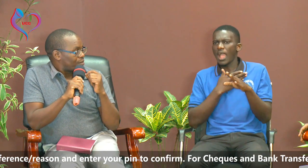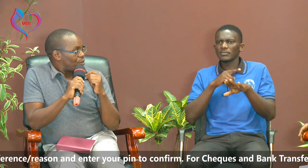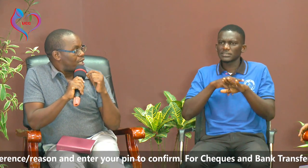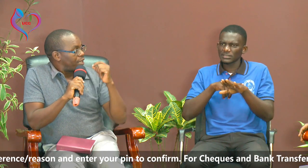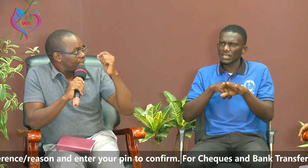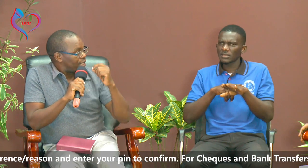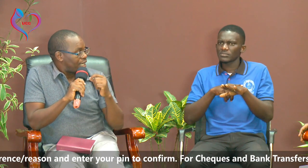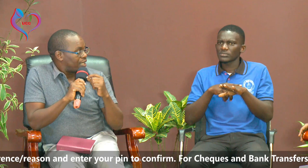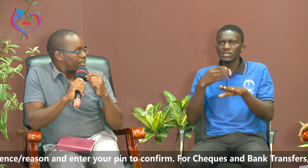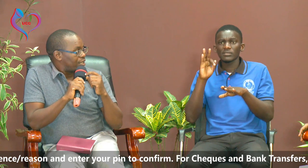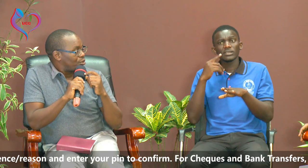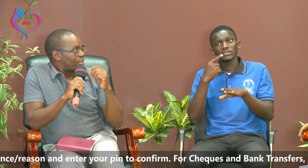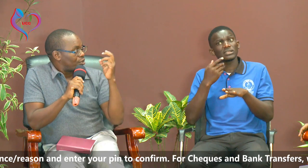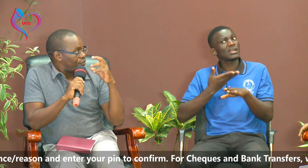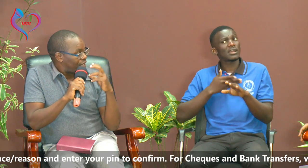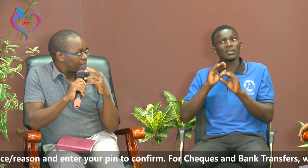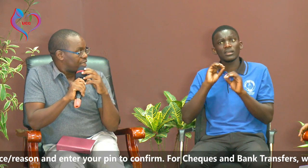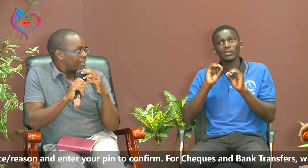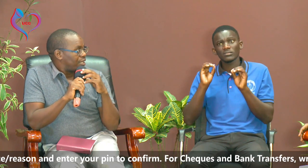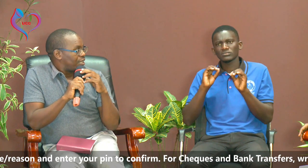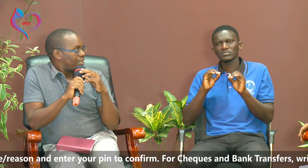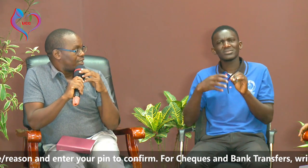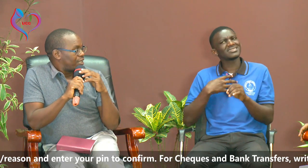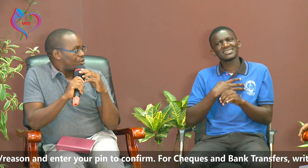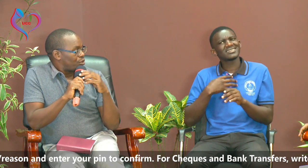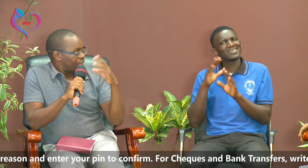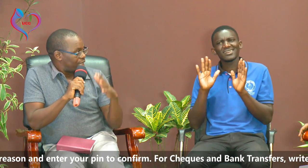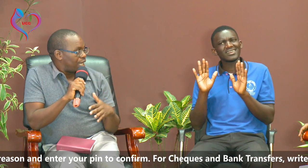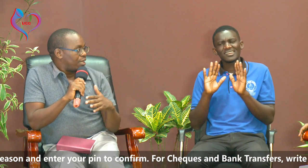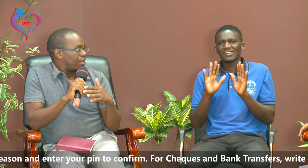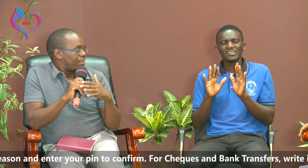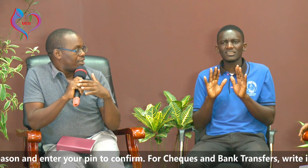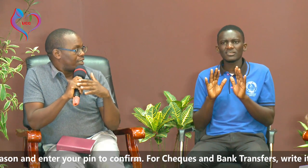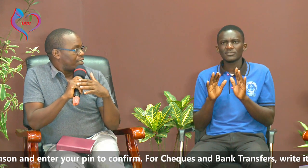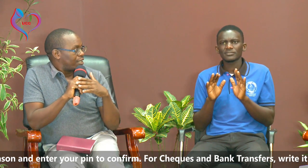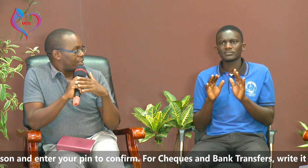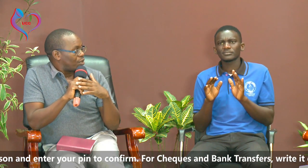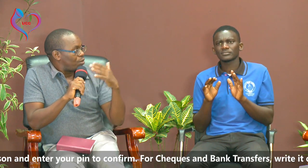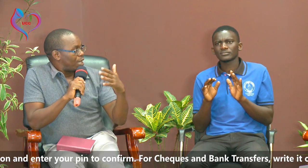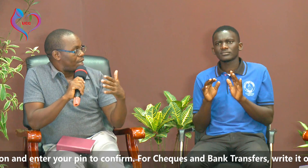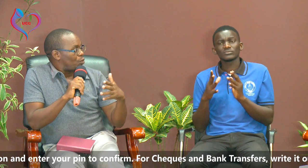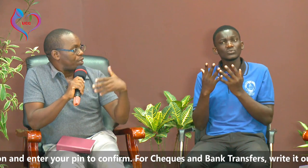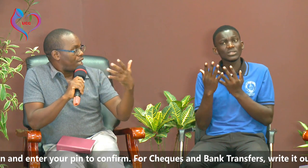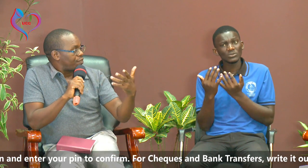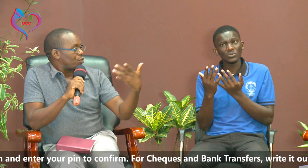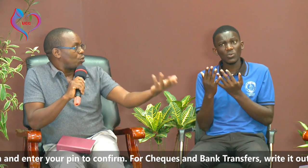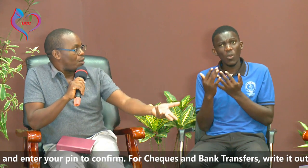Be kugamba sirina. Don't take offense. Tonyiga. Linda. Nja kugamba nkubira after